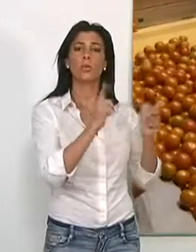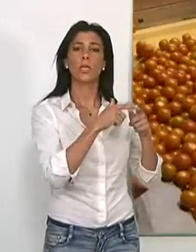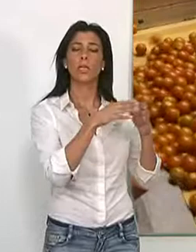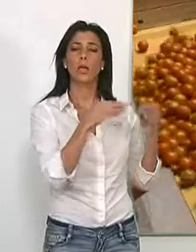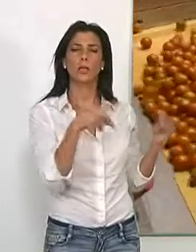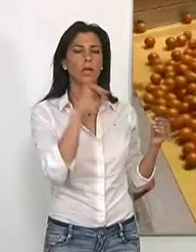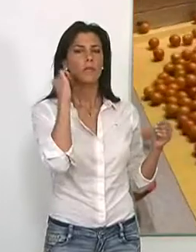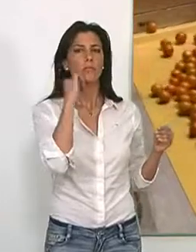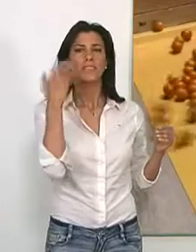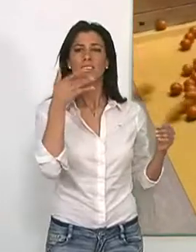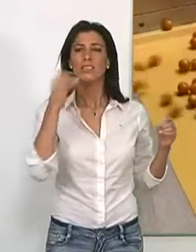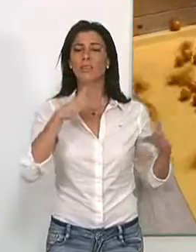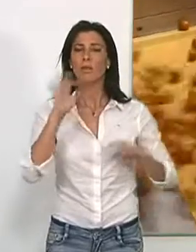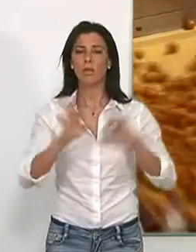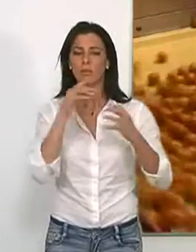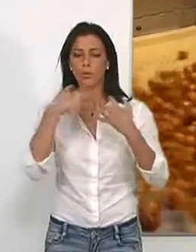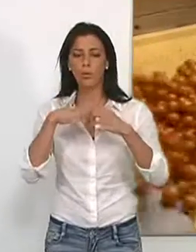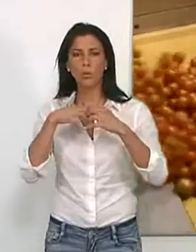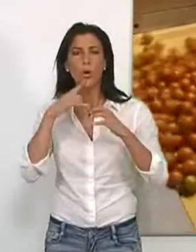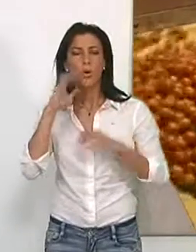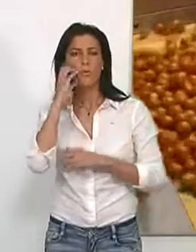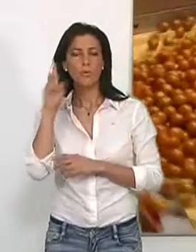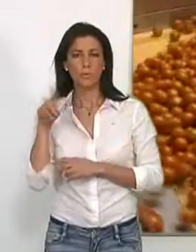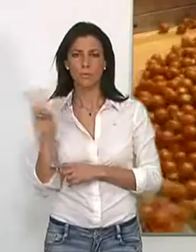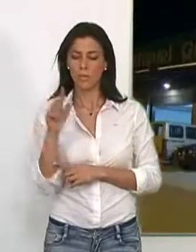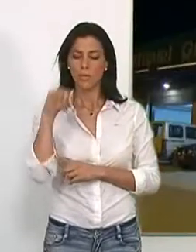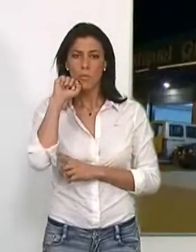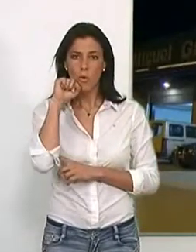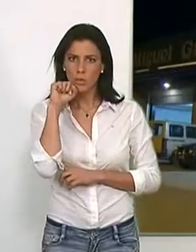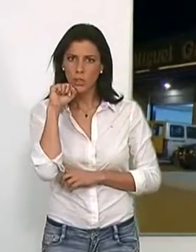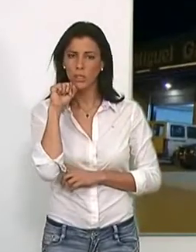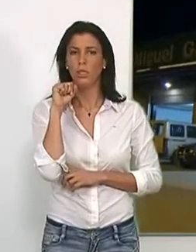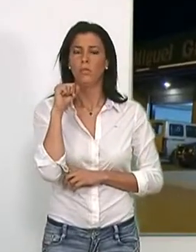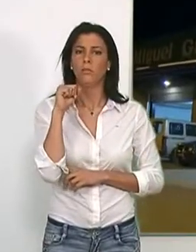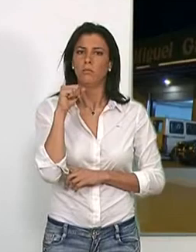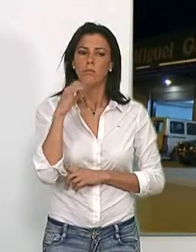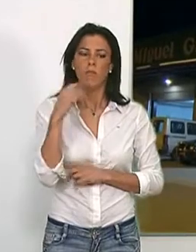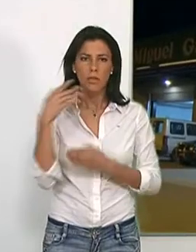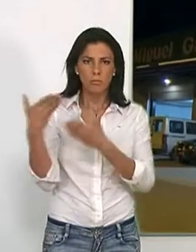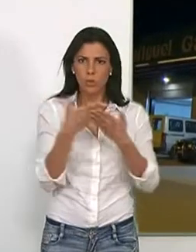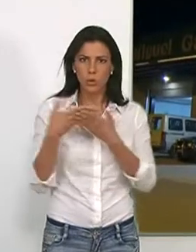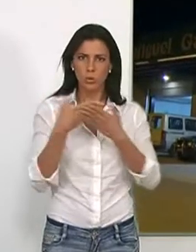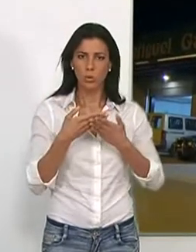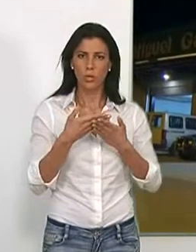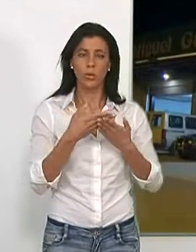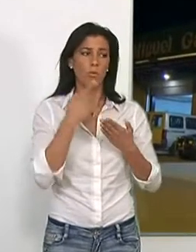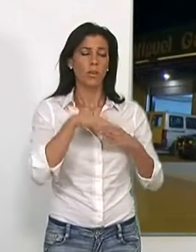ha reclamado a la organización de productores de fruta yortalistas madrileña con efecto retroactivo la ayuda